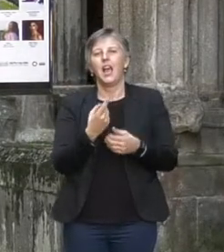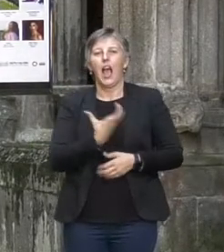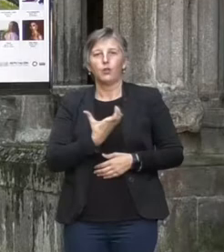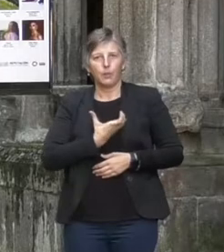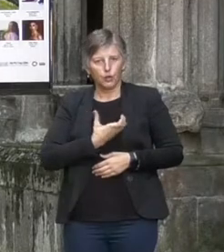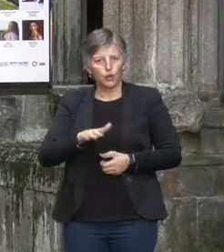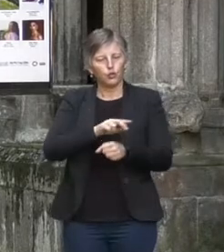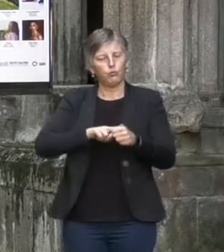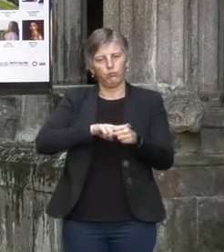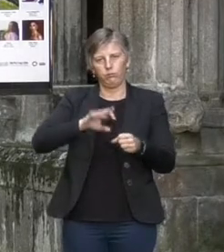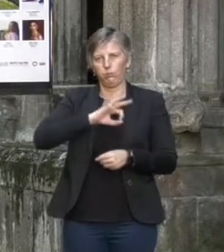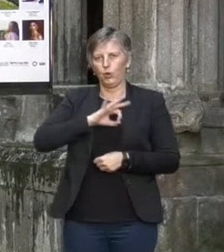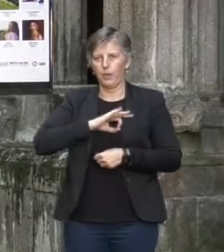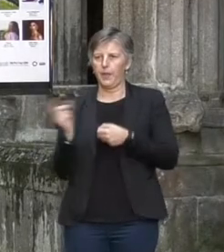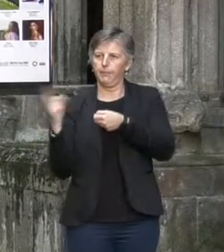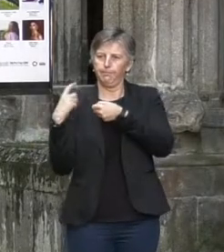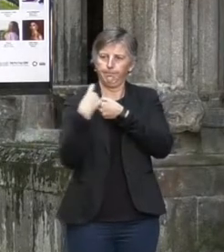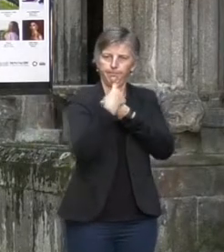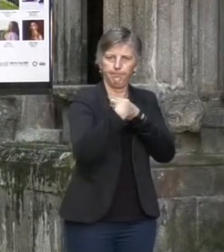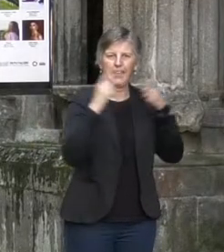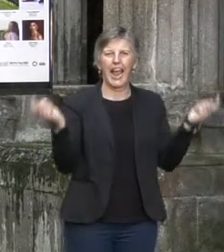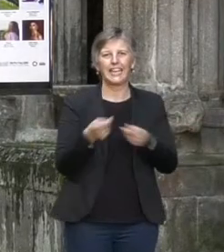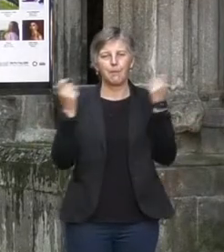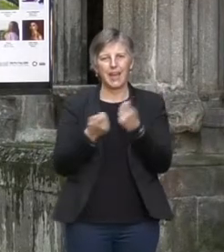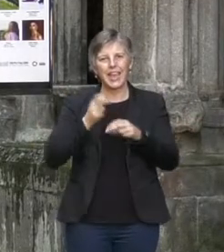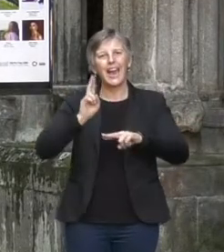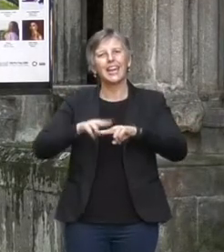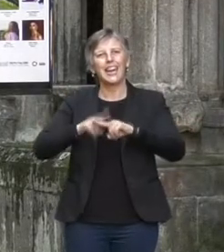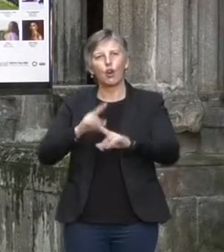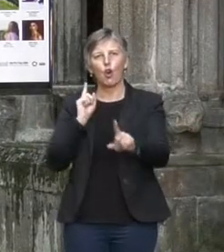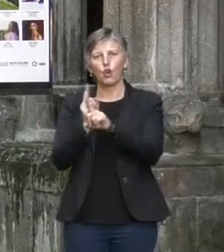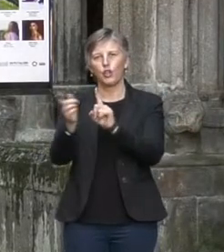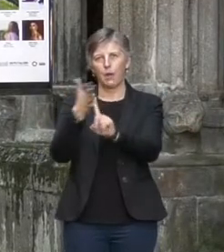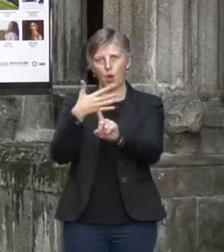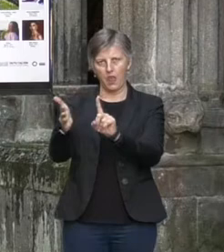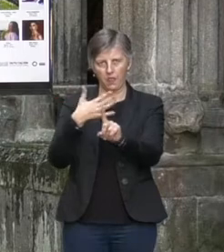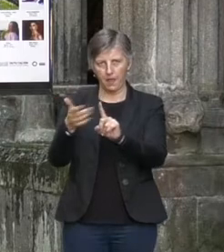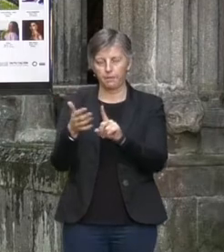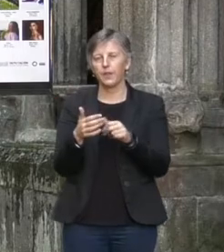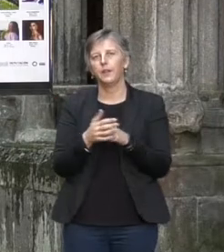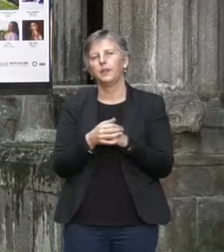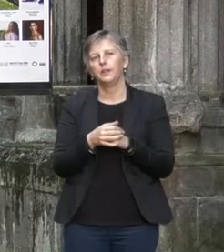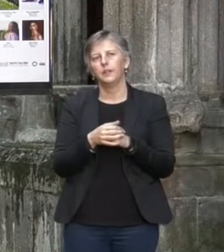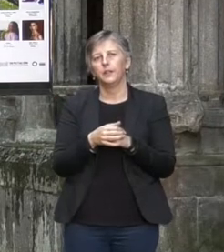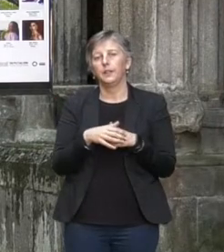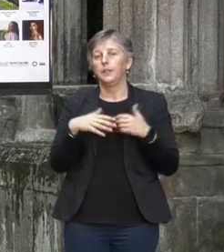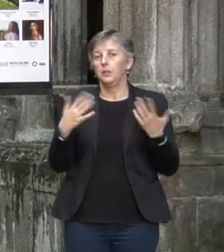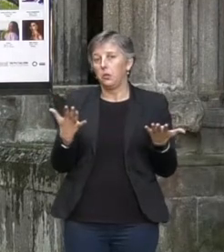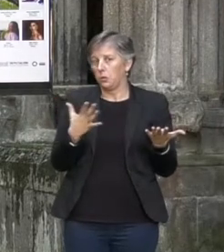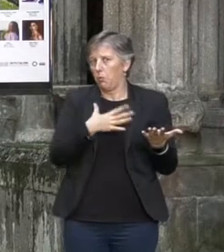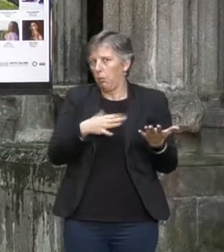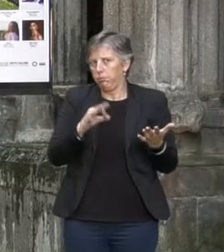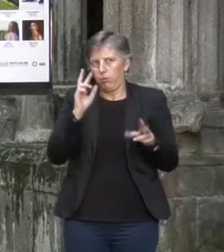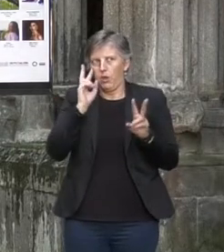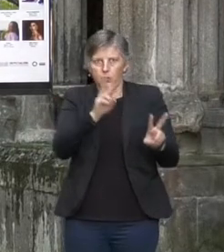están adheridos a esta campaña en negro contra as violencias. Así que, como se pode